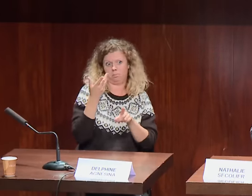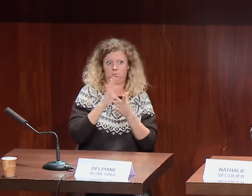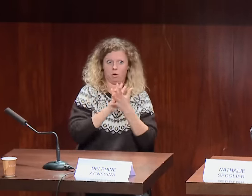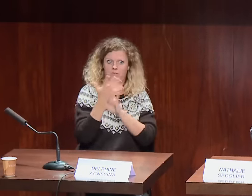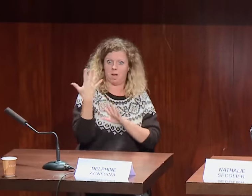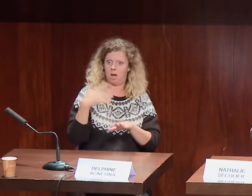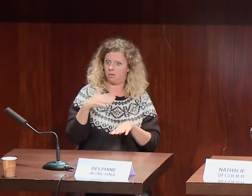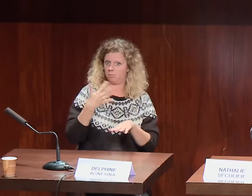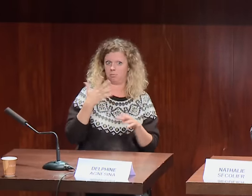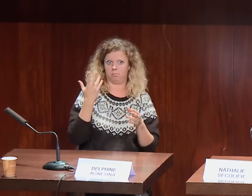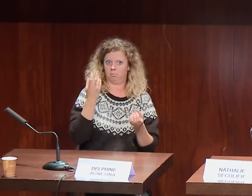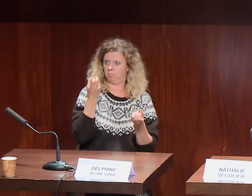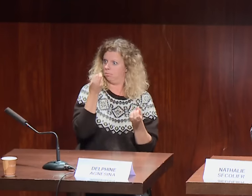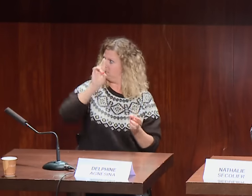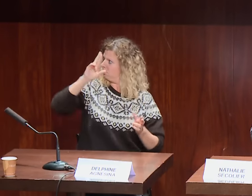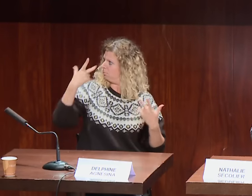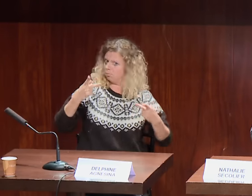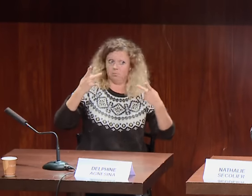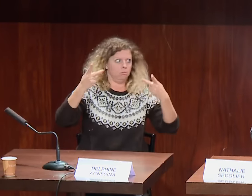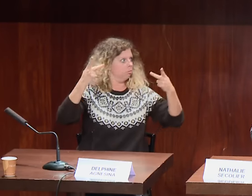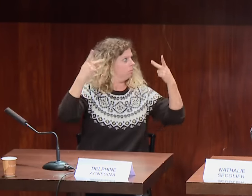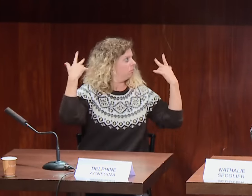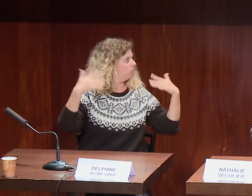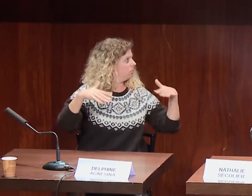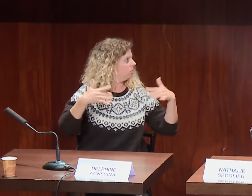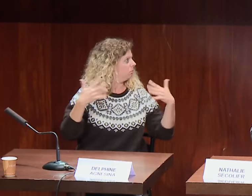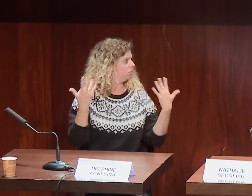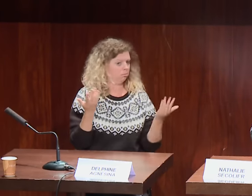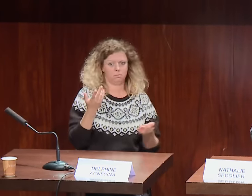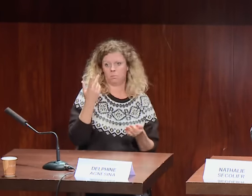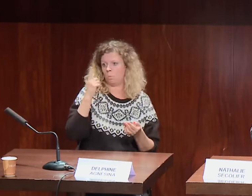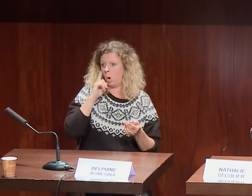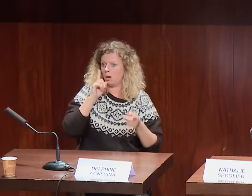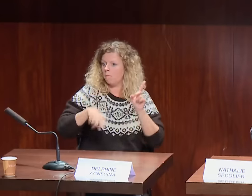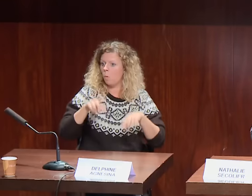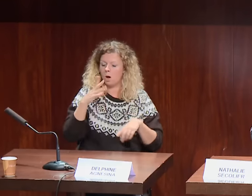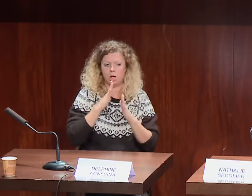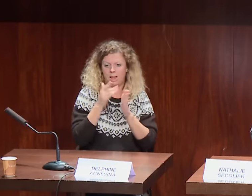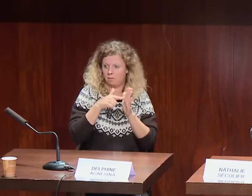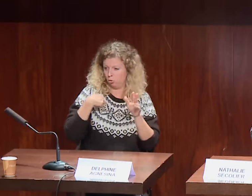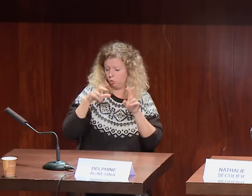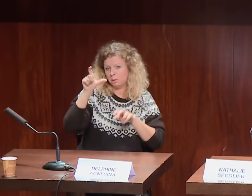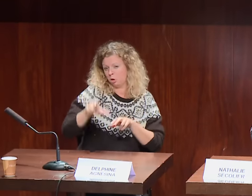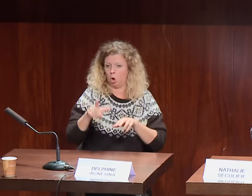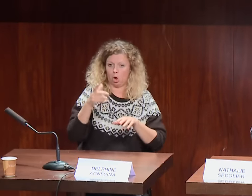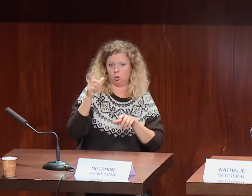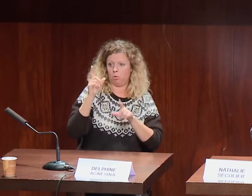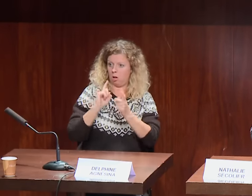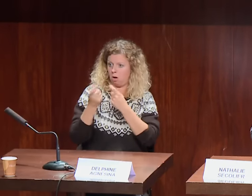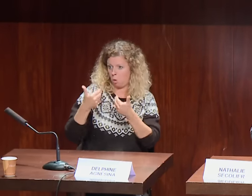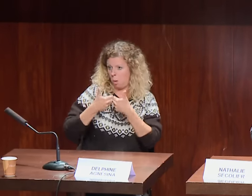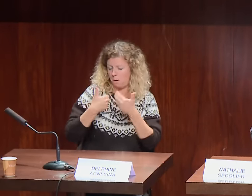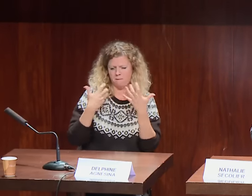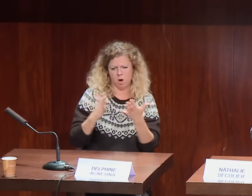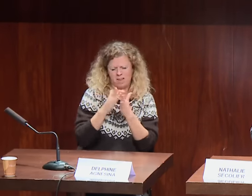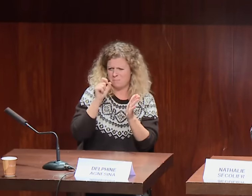Oui, il y a des produits qui deviennent, oui, qui sont sacrés. Mais alors,